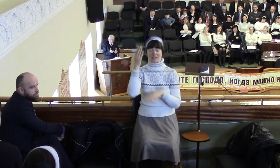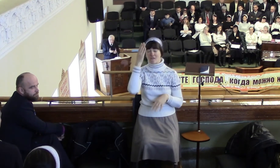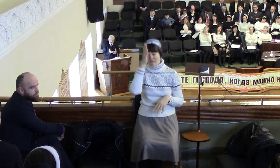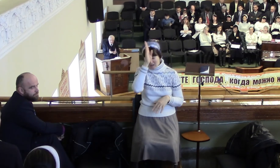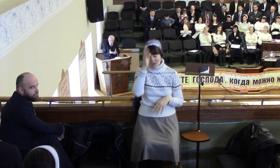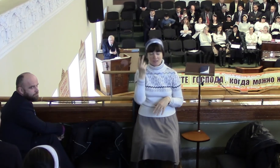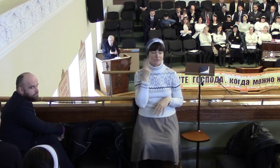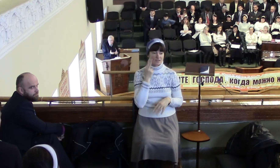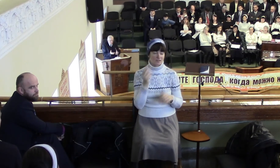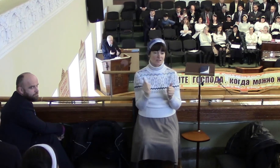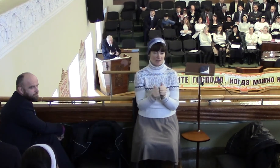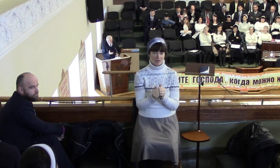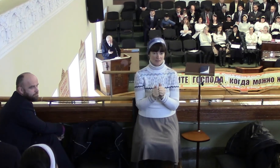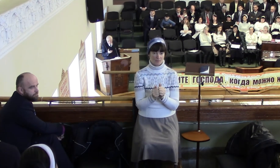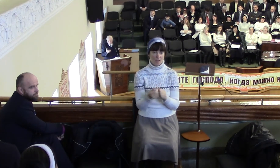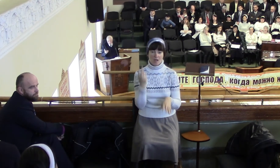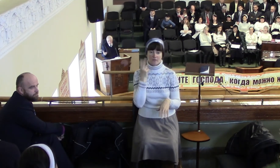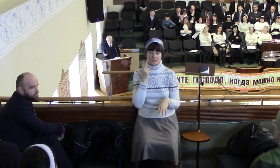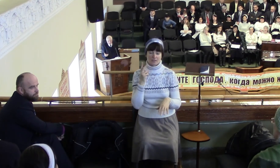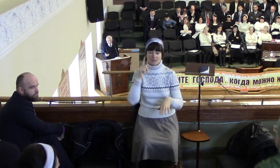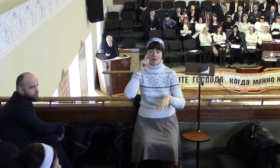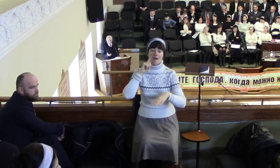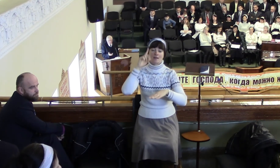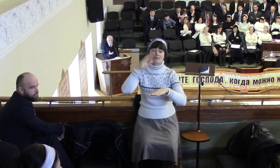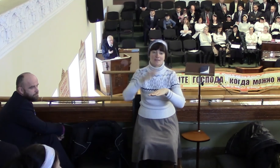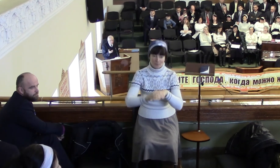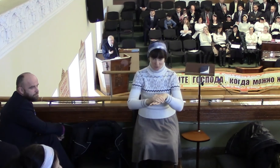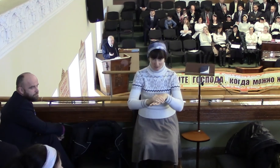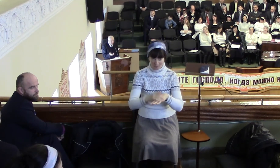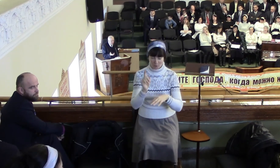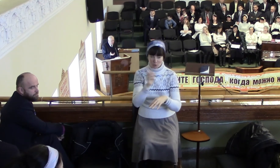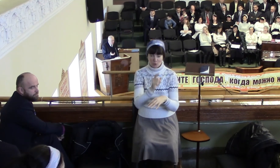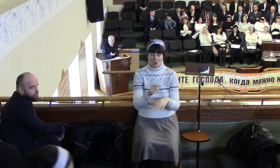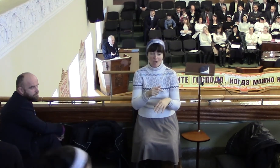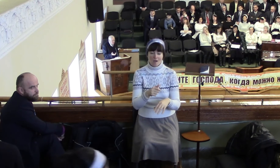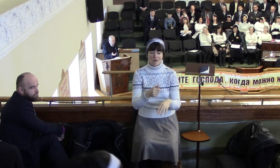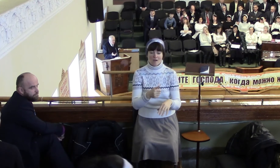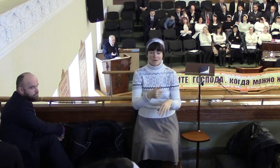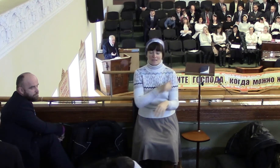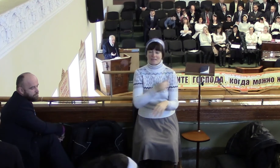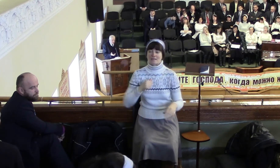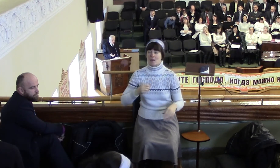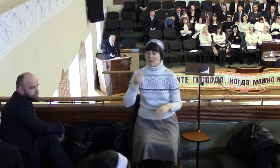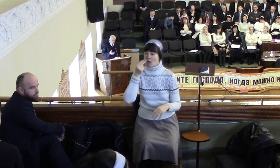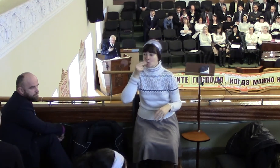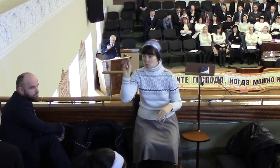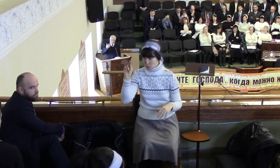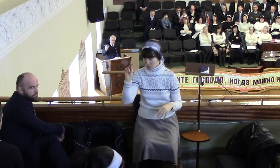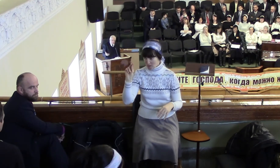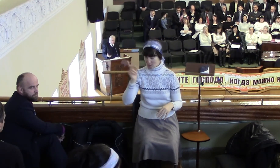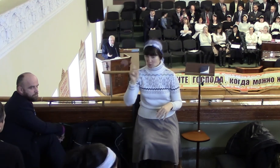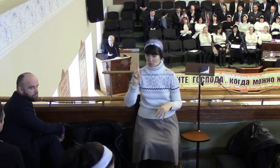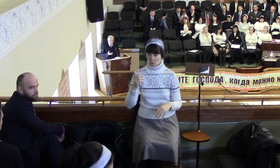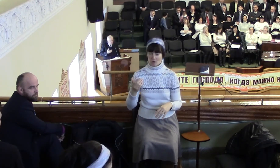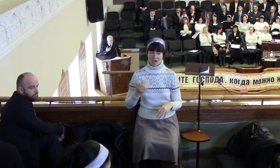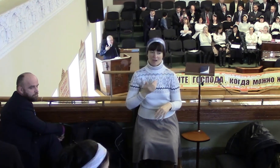мы замечаем наши самые добрые решения, самые лучшие планы. Послужить, проявить